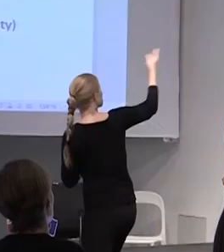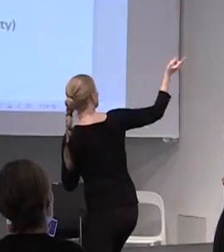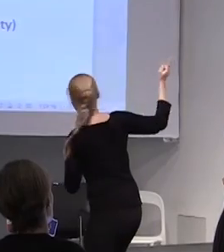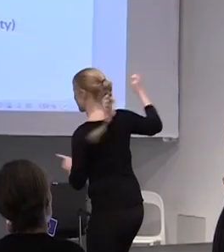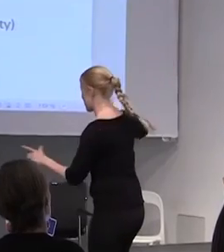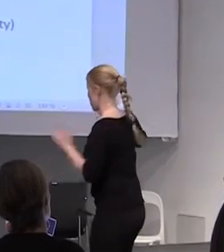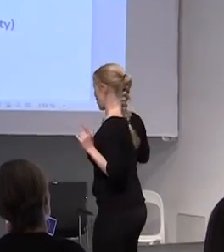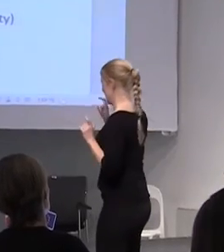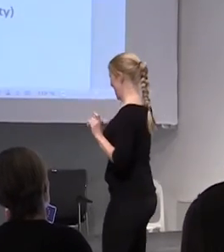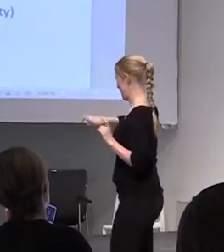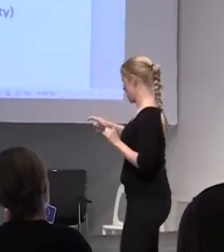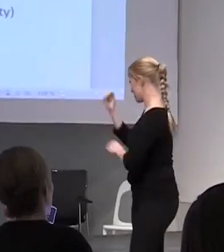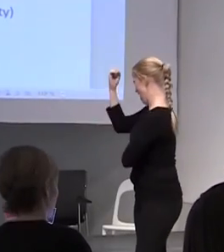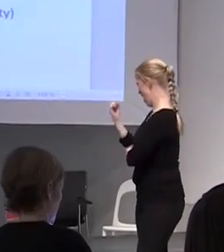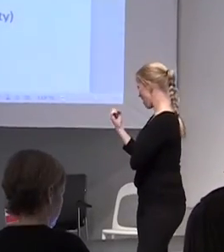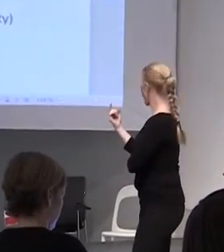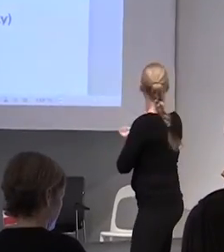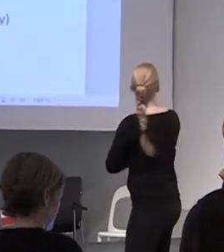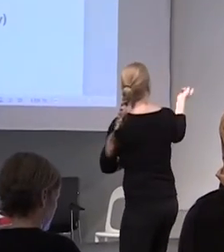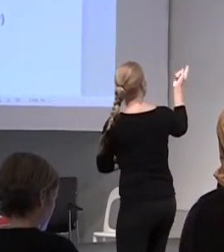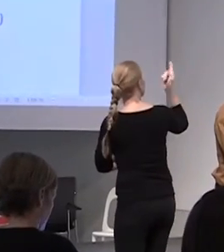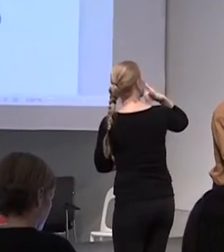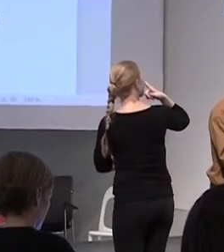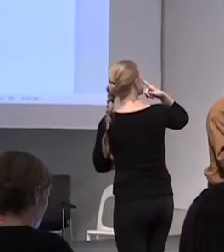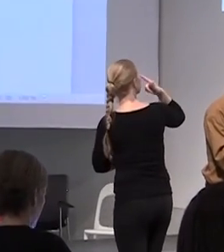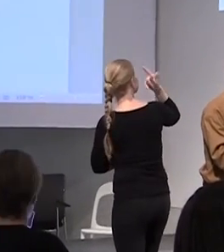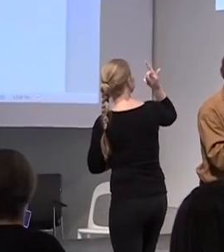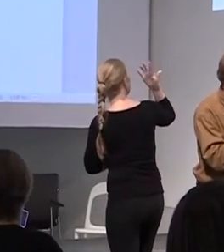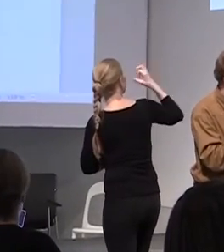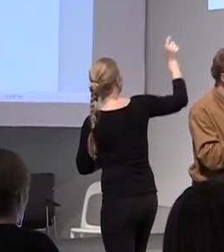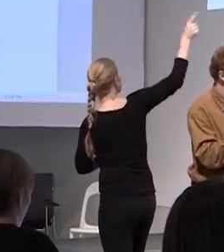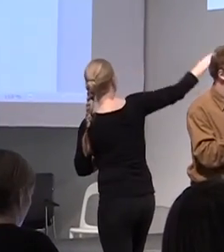a vidíme tady paní učitelku, která je